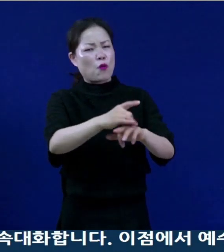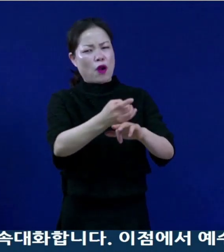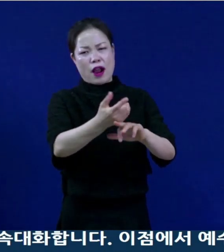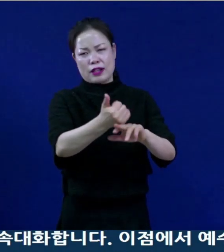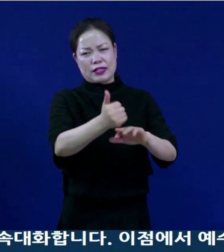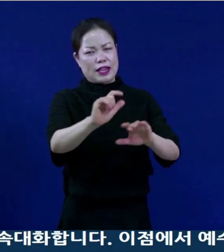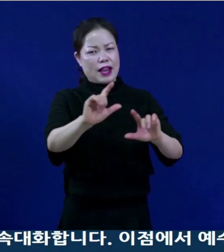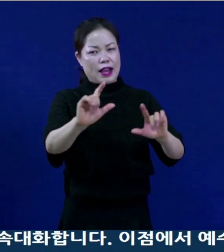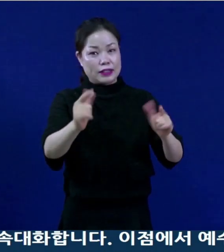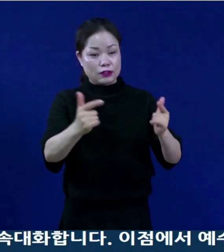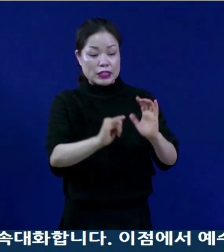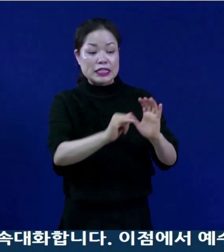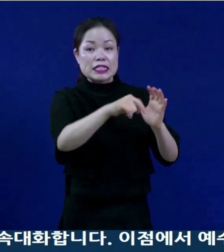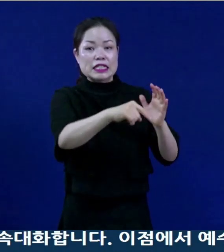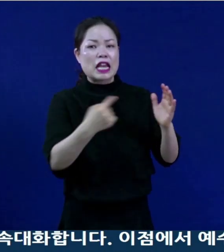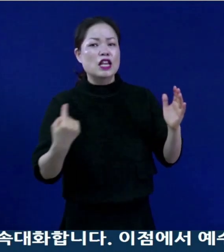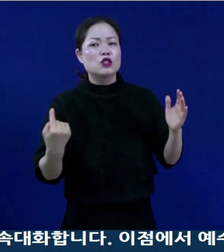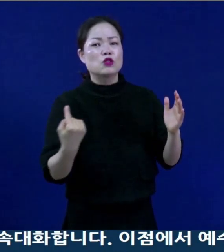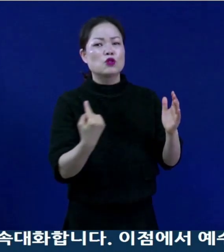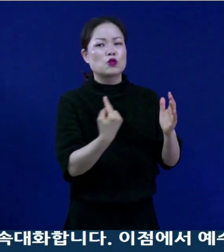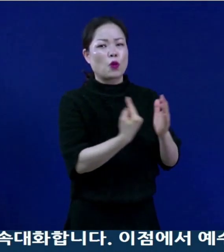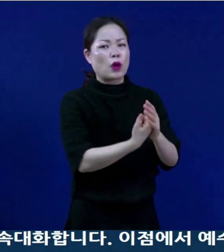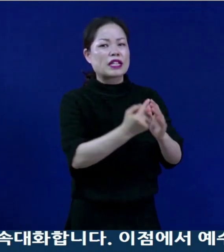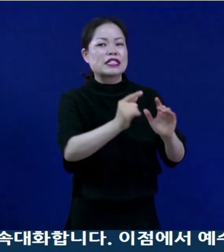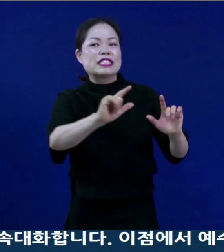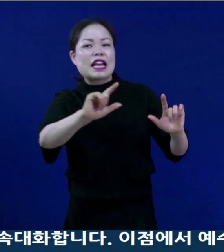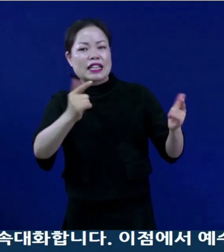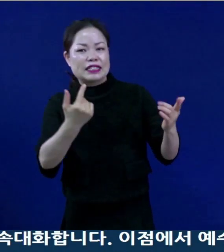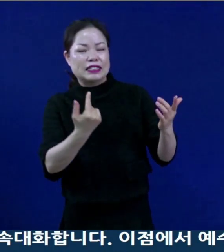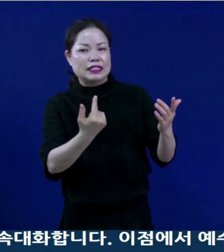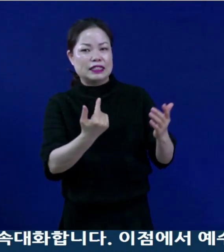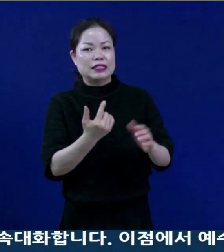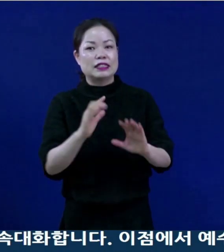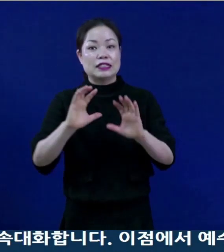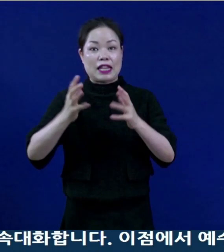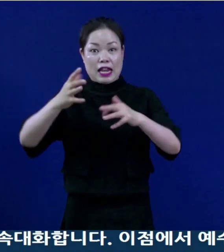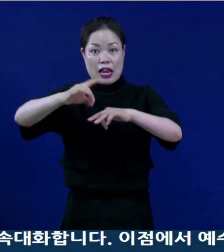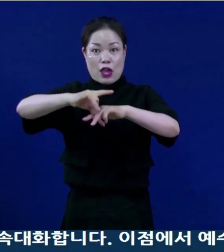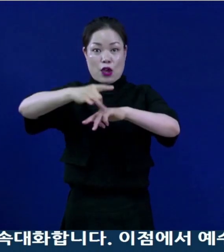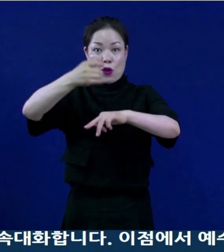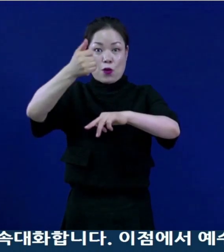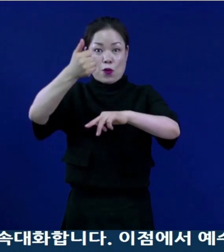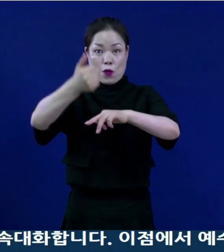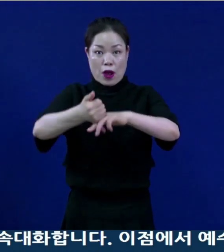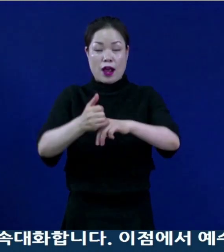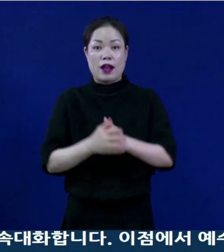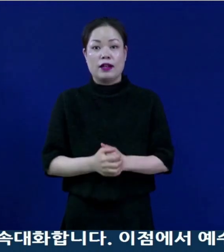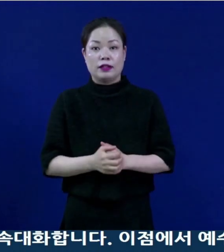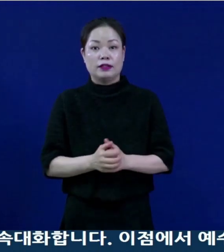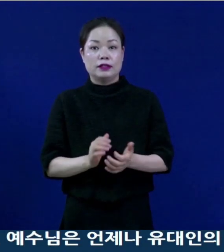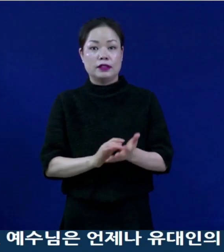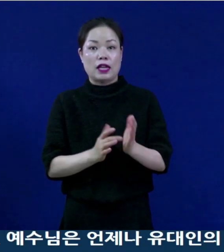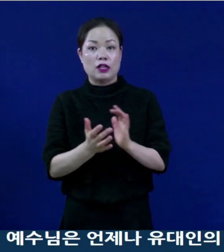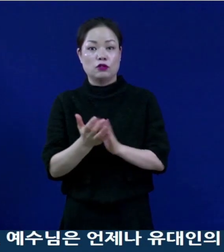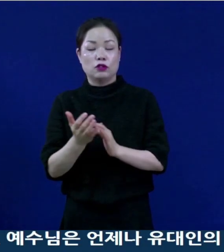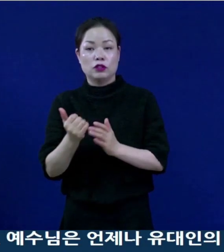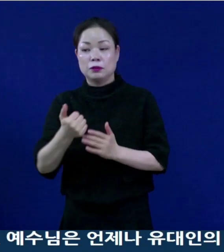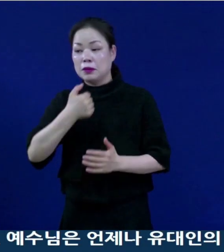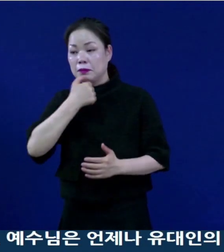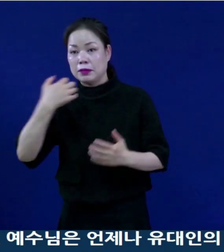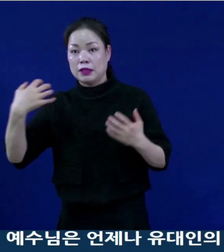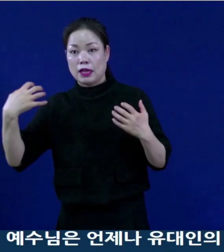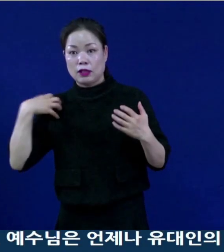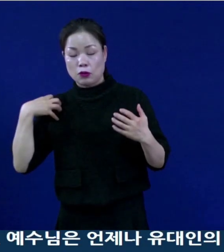아니라 이 세상에 속하지 않는 나라의 왕이라는 겁니다. 예수님과 빌라도의 대화를